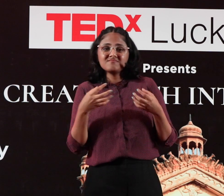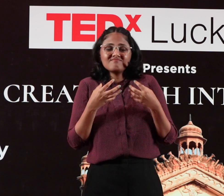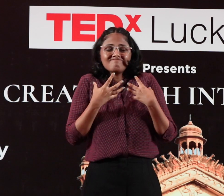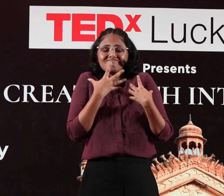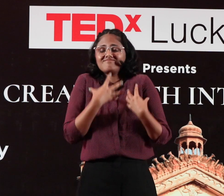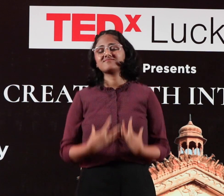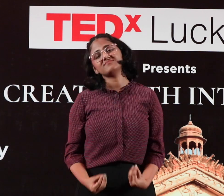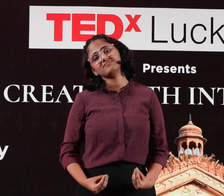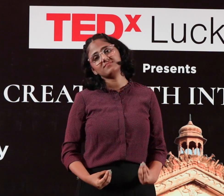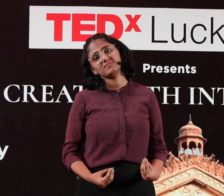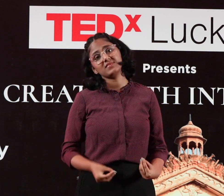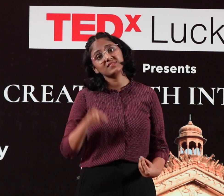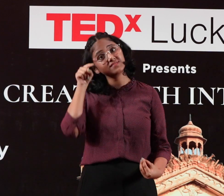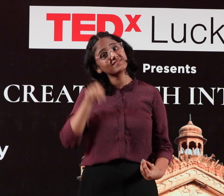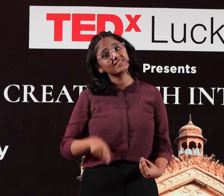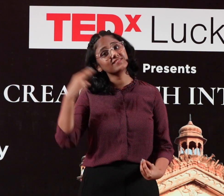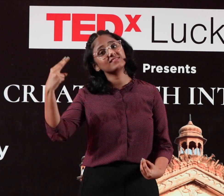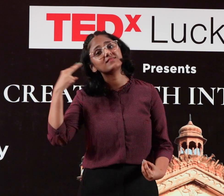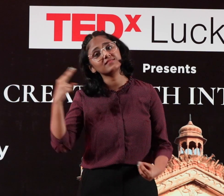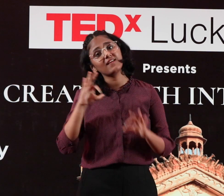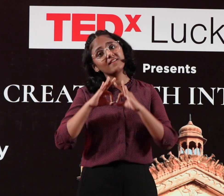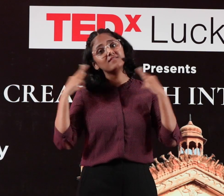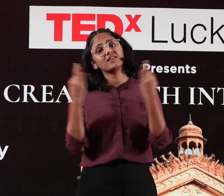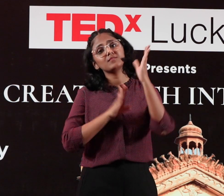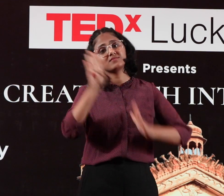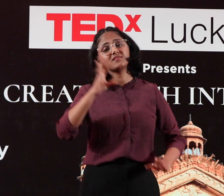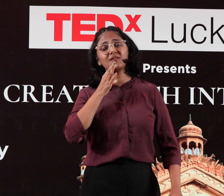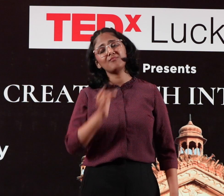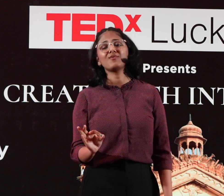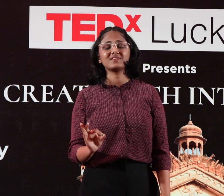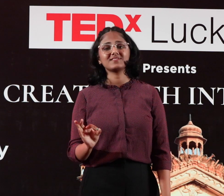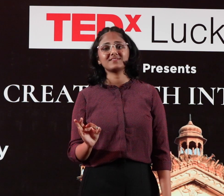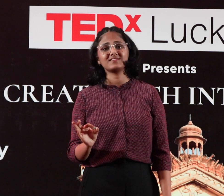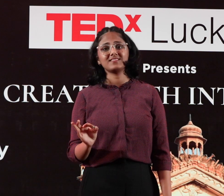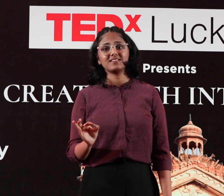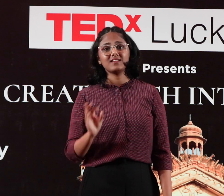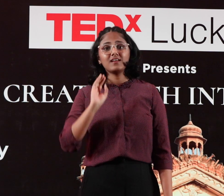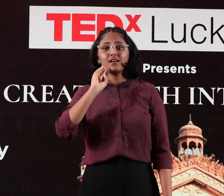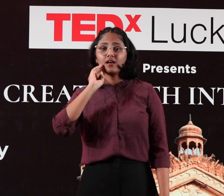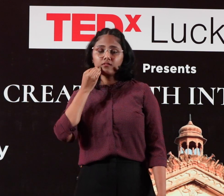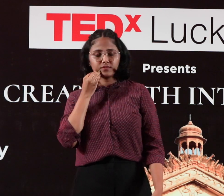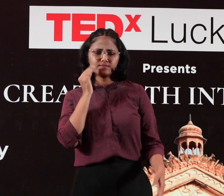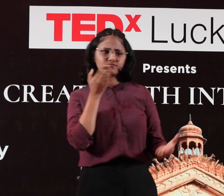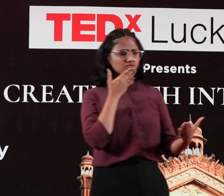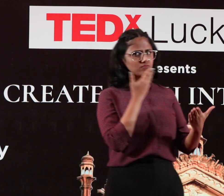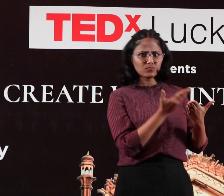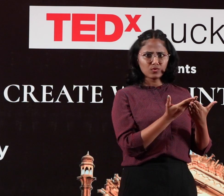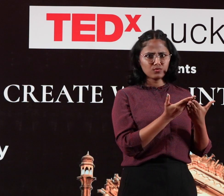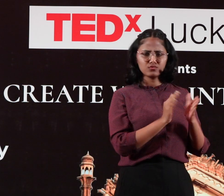फैमिली डेवलपमेंट मॉडल उस माँ बाप के लिए है। और जब स्कूल का टाइम आया तो जैसे मैंने कहा वो स्पेशल स्कूल्स जहां बच्चे पढ़